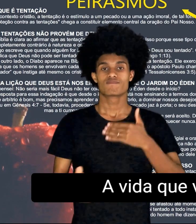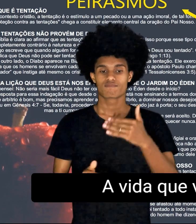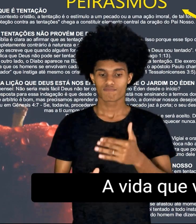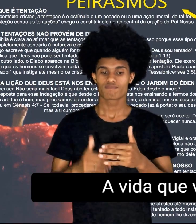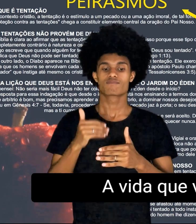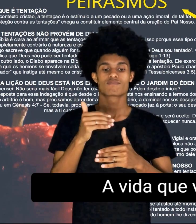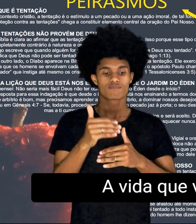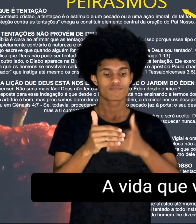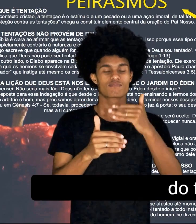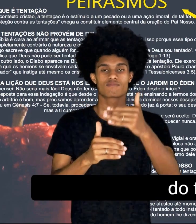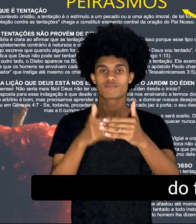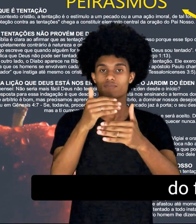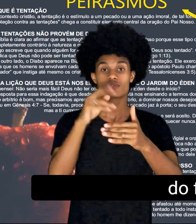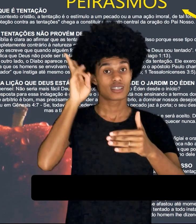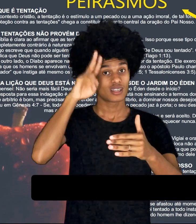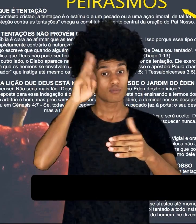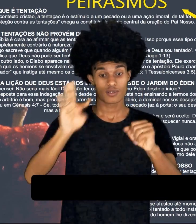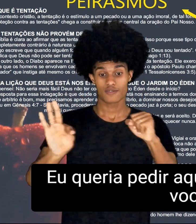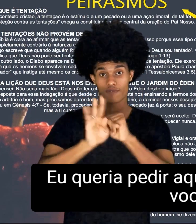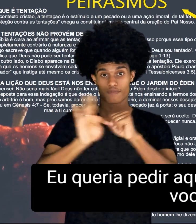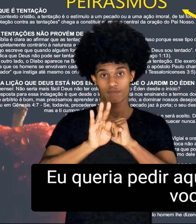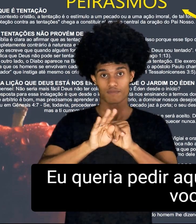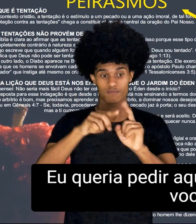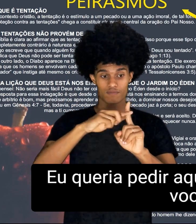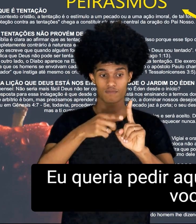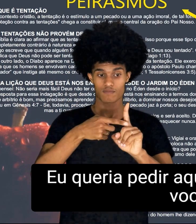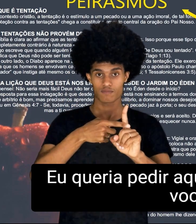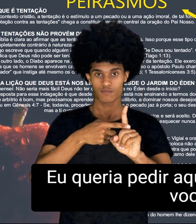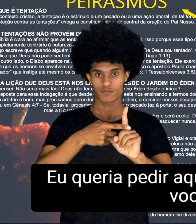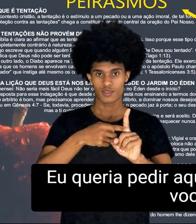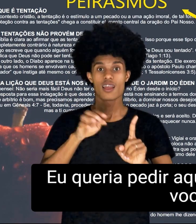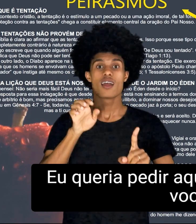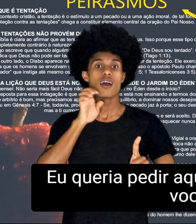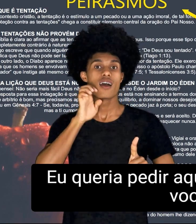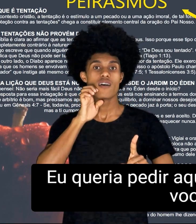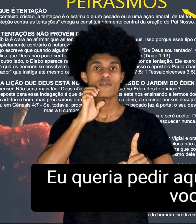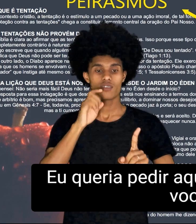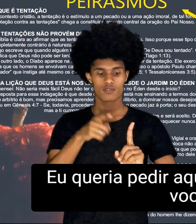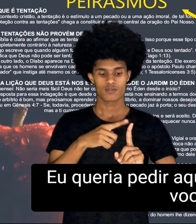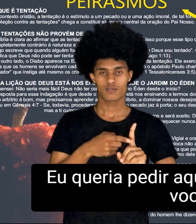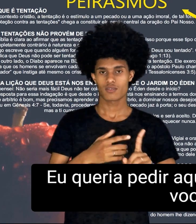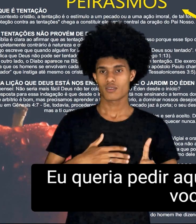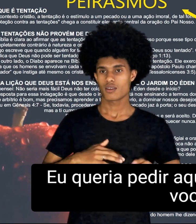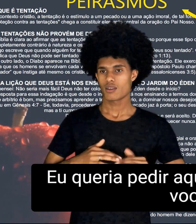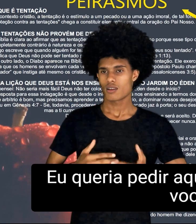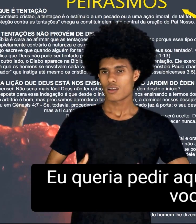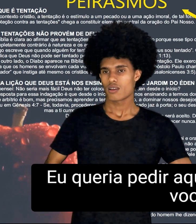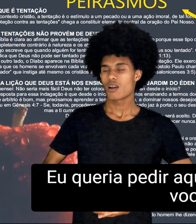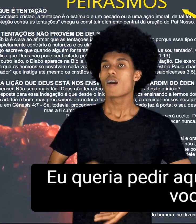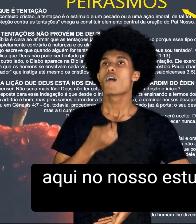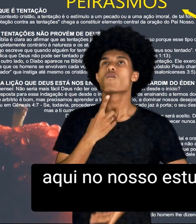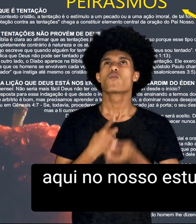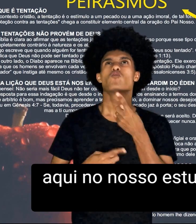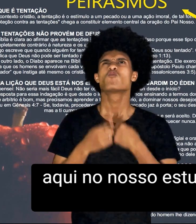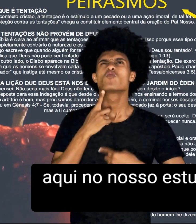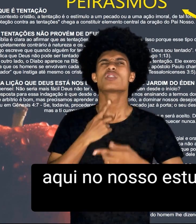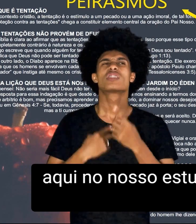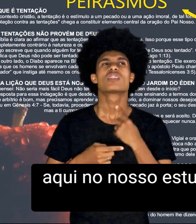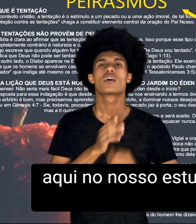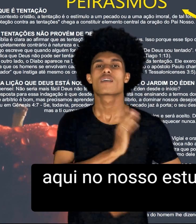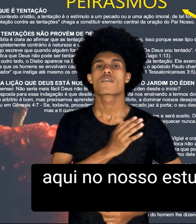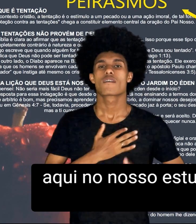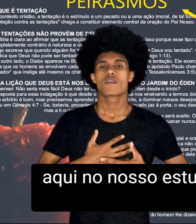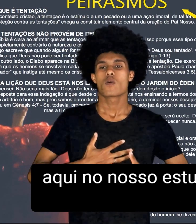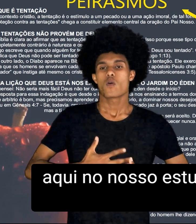vivo hoje, eu vivo na fé do Filho de Deus, amém? Eu queria pedir aquele favorzinho para você, se você chegou até aqui no nosso estudo,